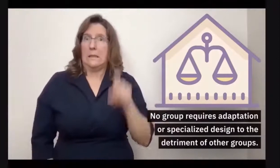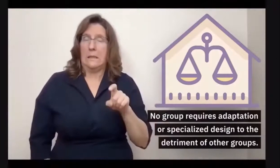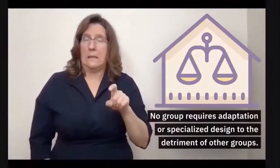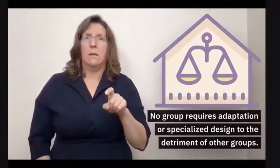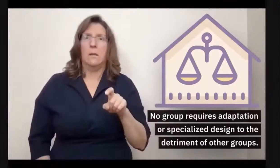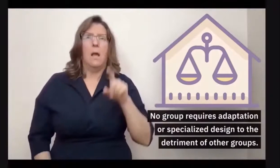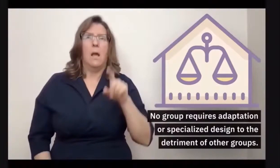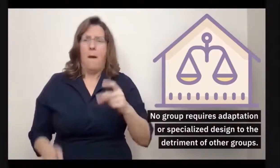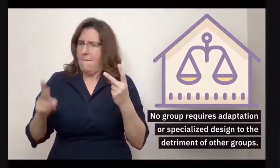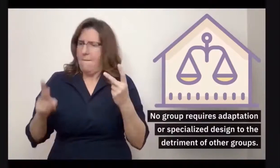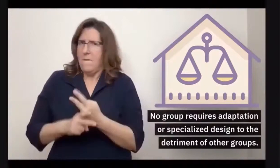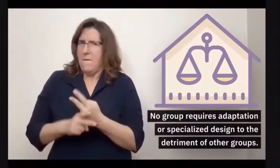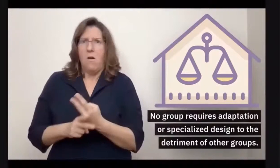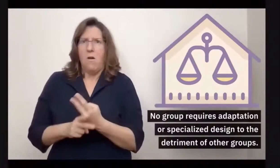amplio.